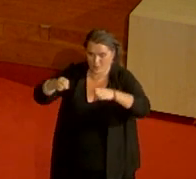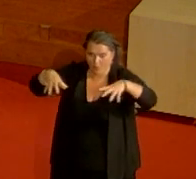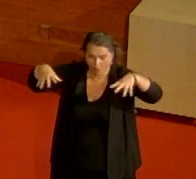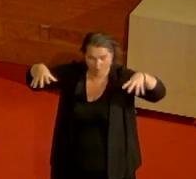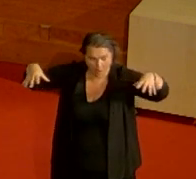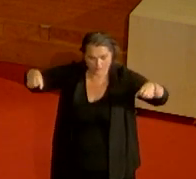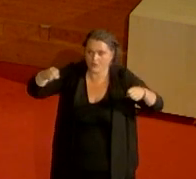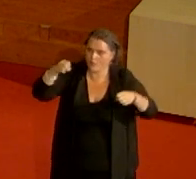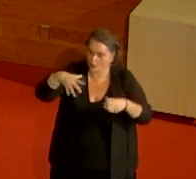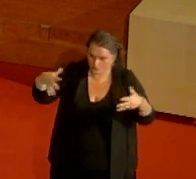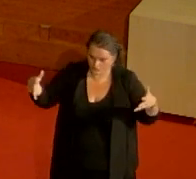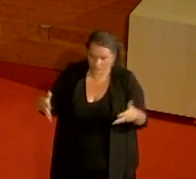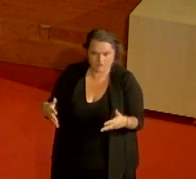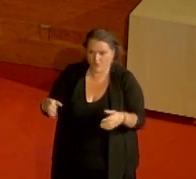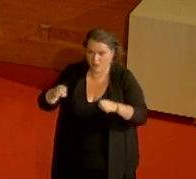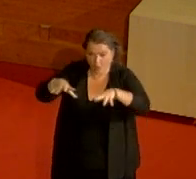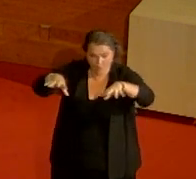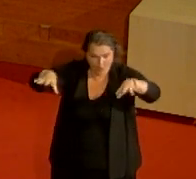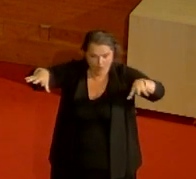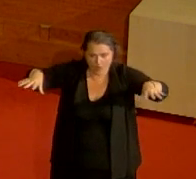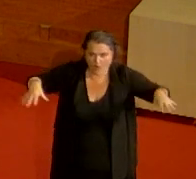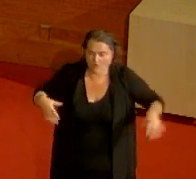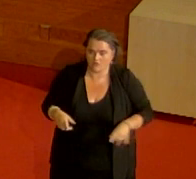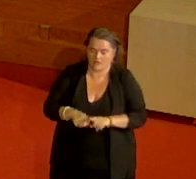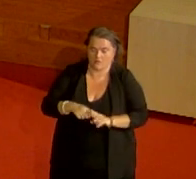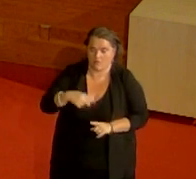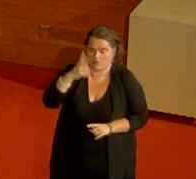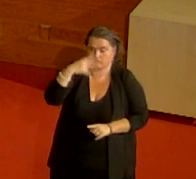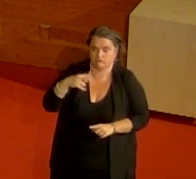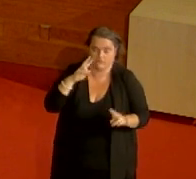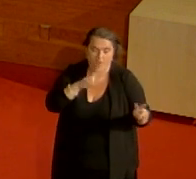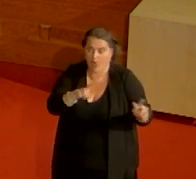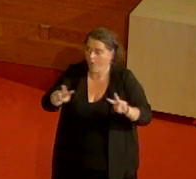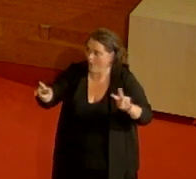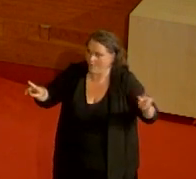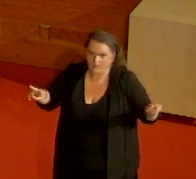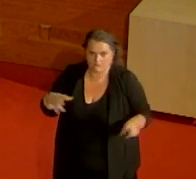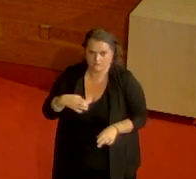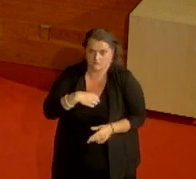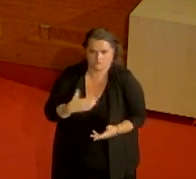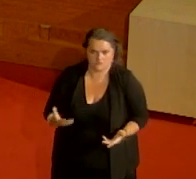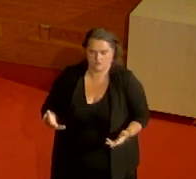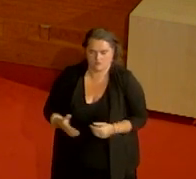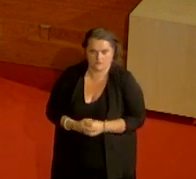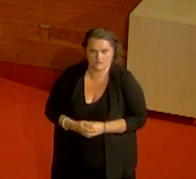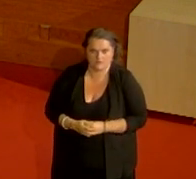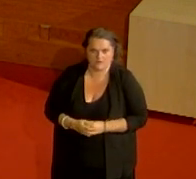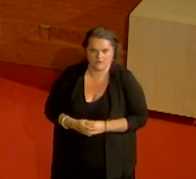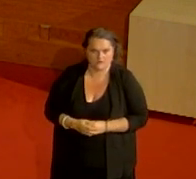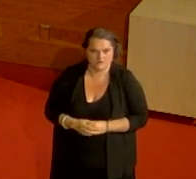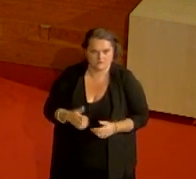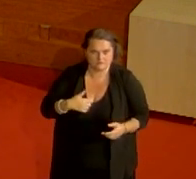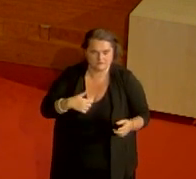eh Hablamos de una nueva forma de ceguera no no hay cosa peor para para para no ver que que todos sean